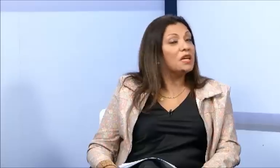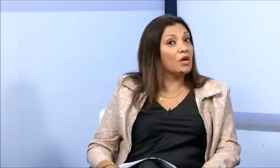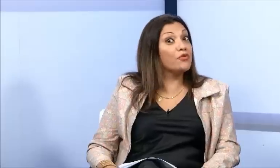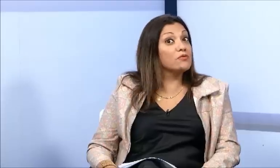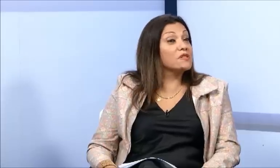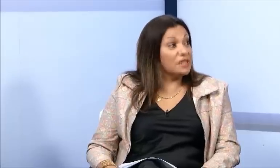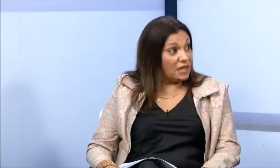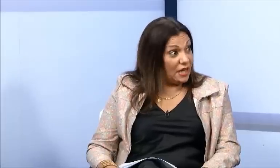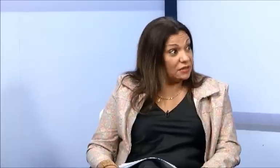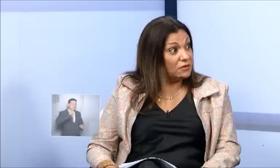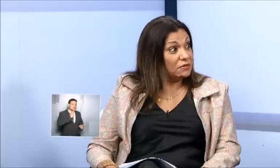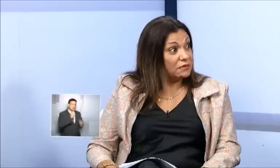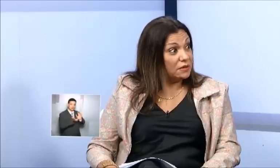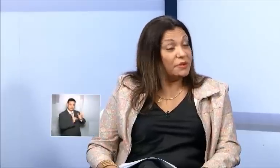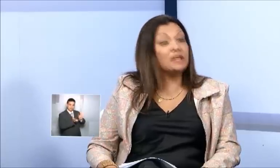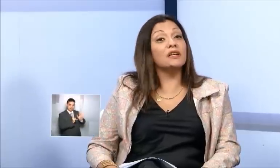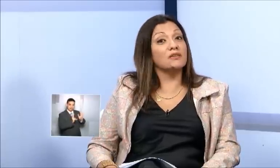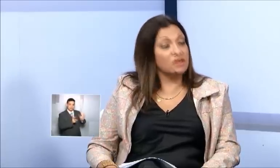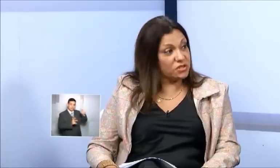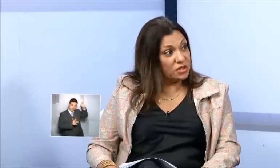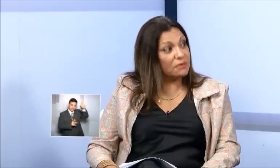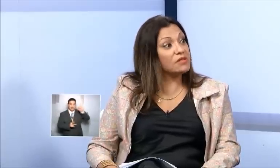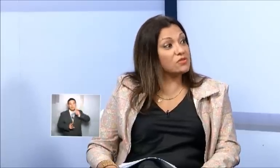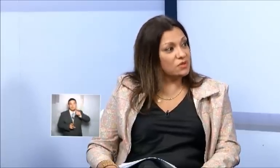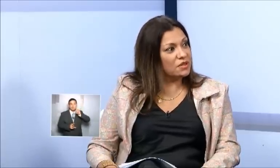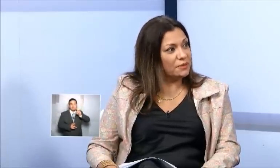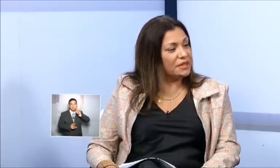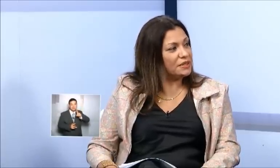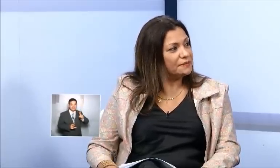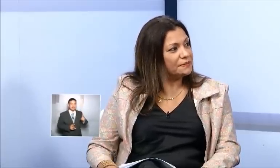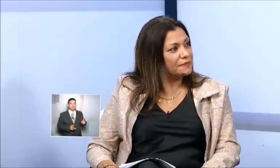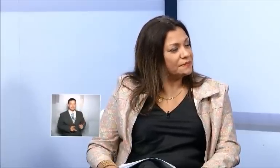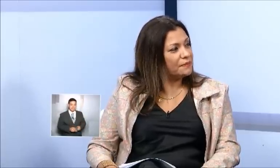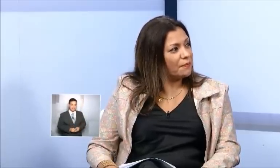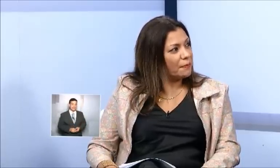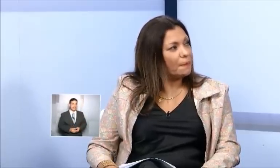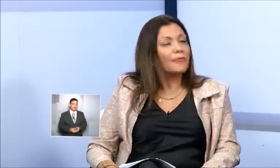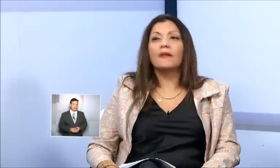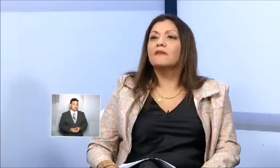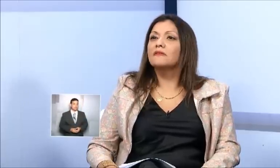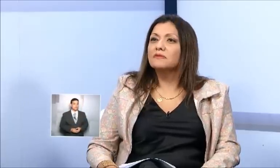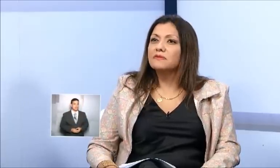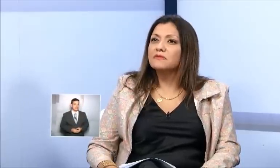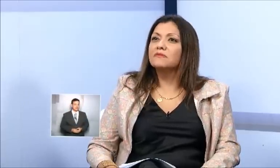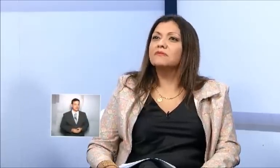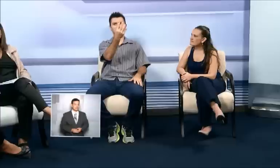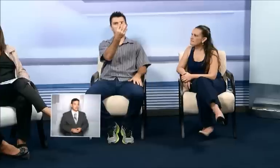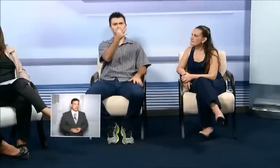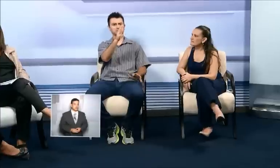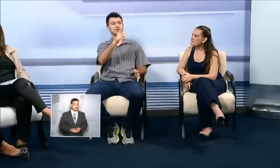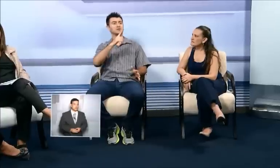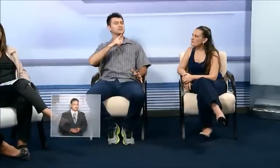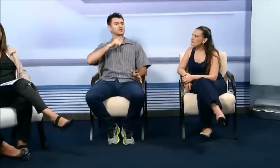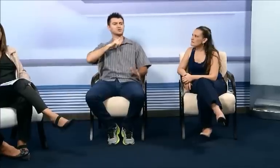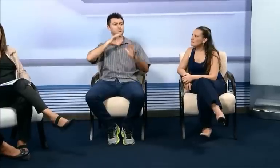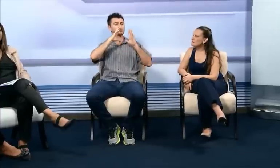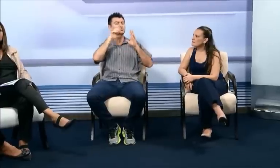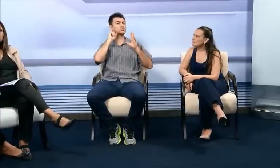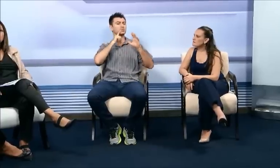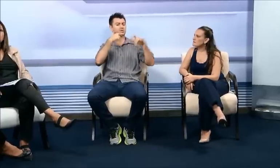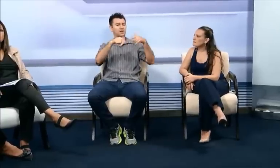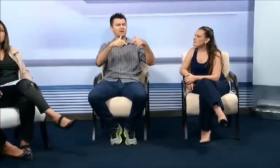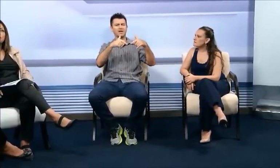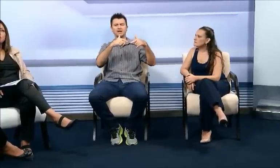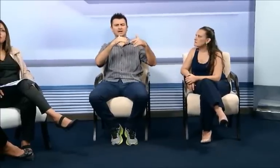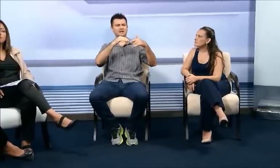Tem. Eu vi um seriado que tem uma menina que tinha surda. Uma surda menina. Tem atores surdos lá. Tem mais ou menos uns